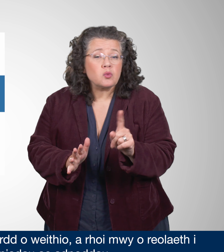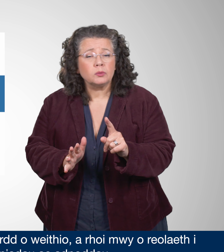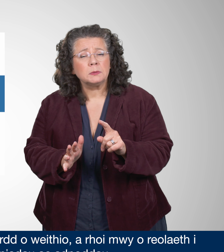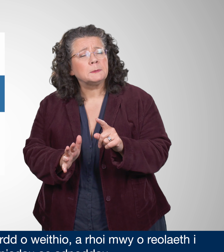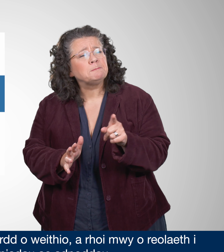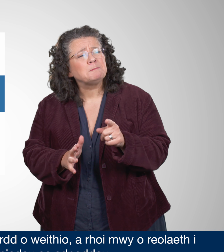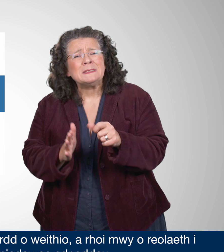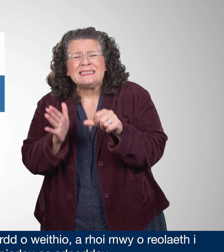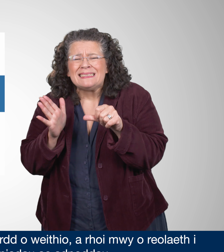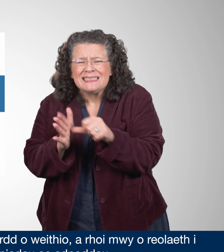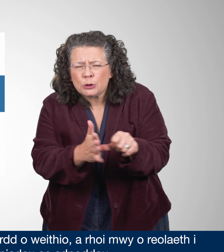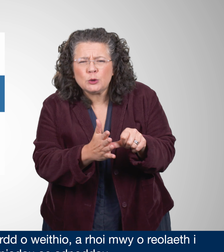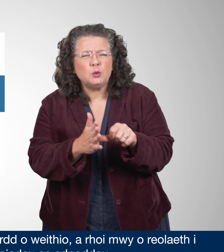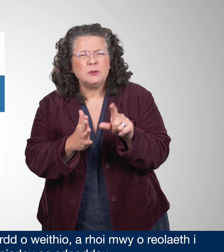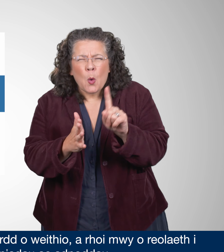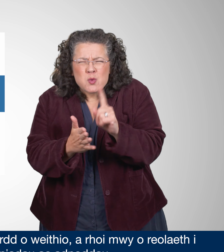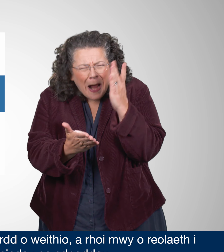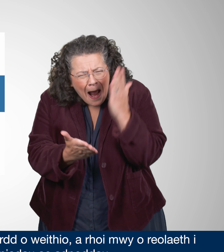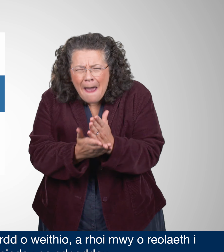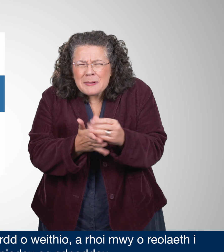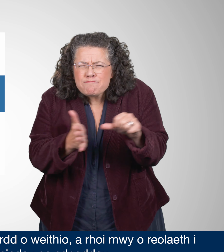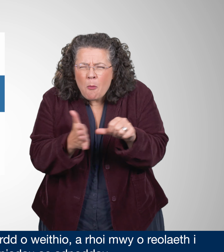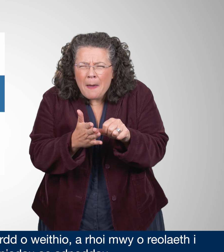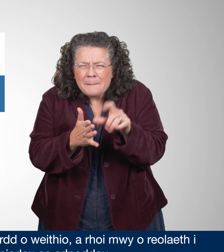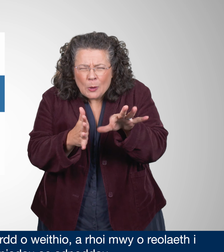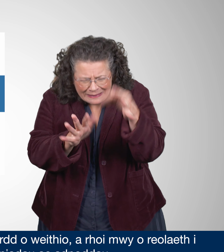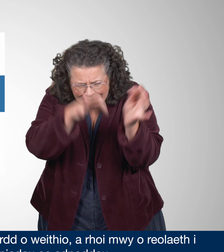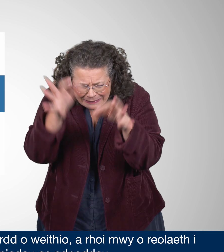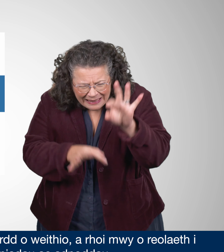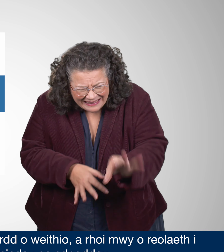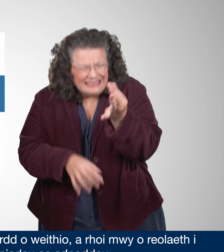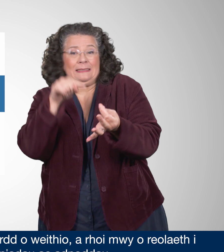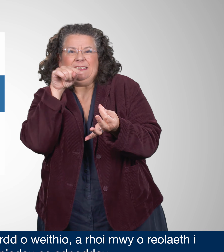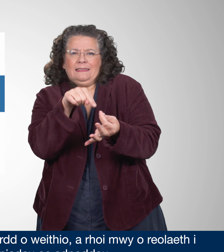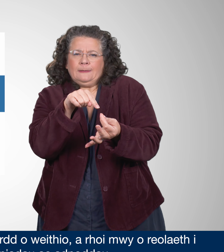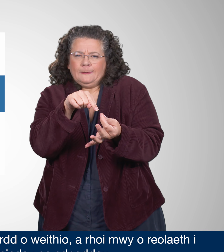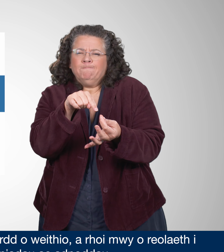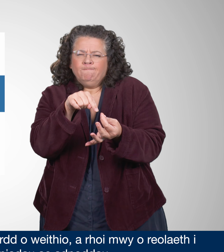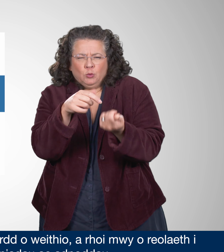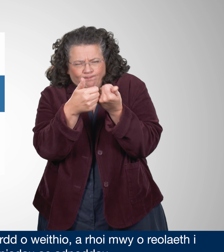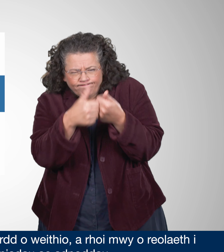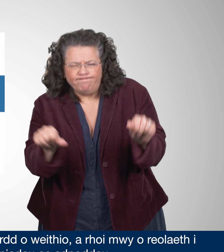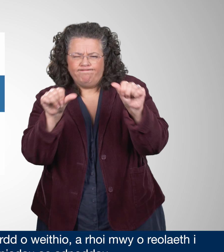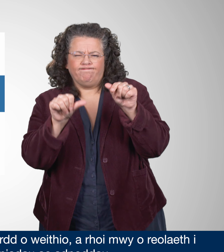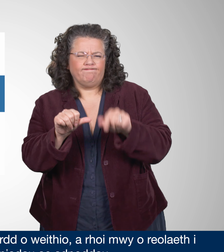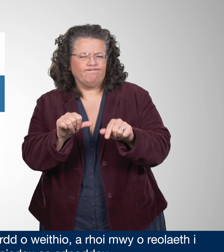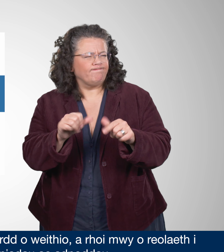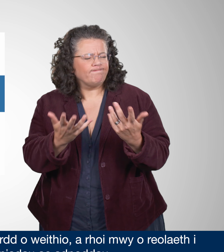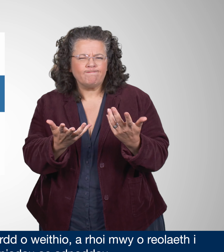newid rheolau arferion neu ffyrdd o weithio.